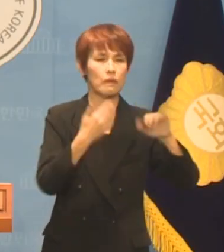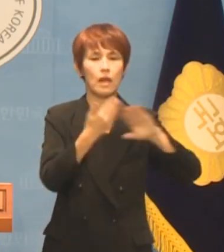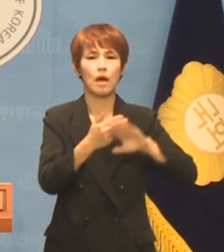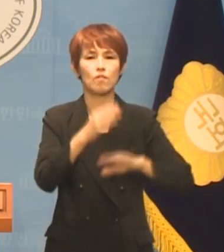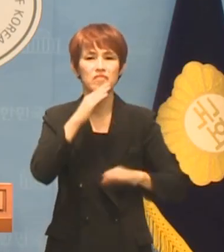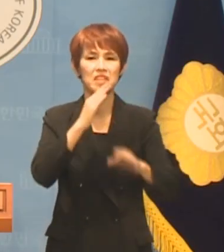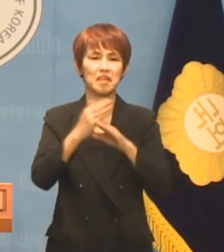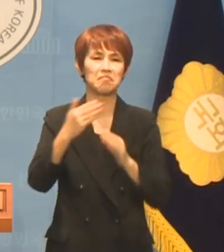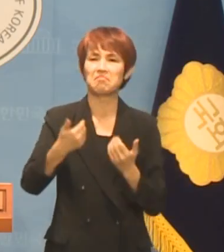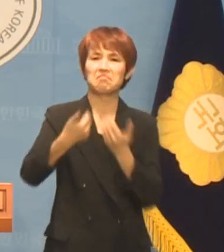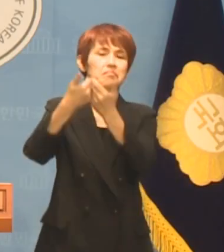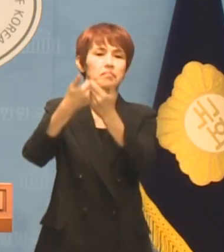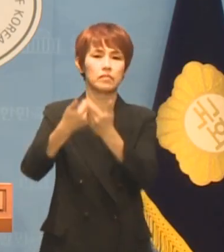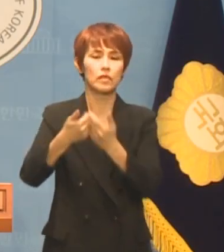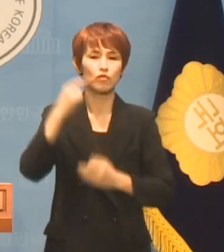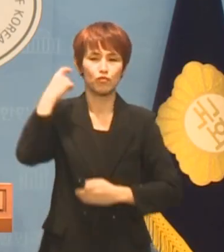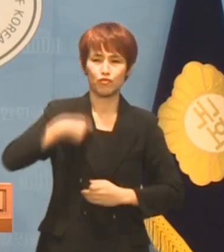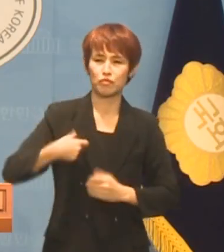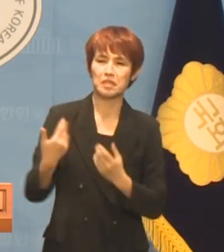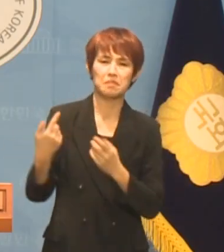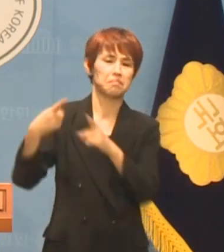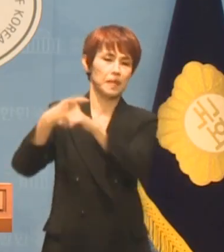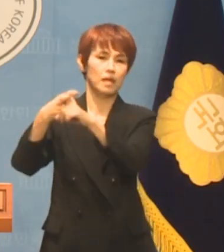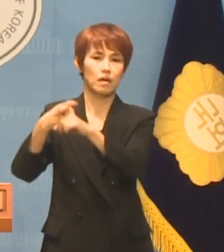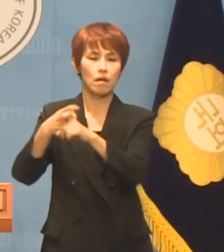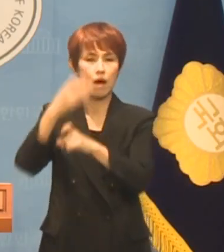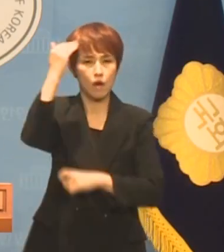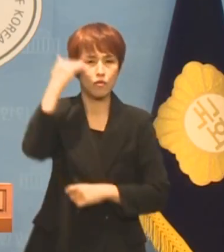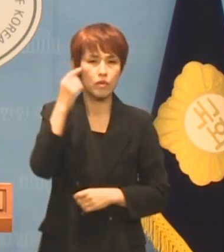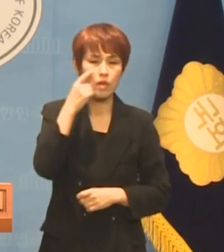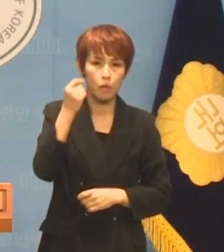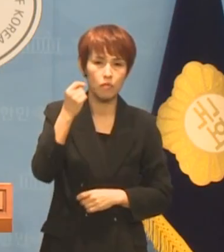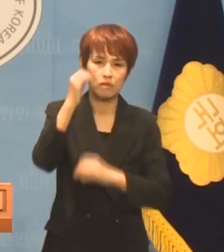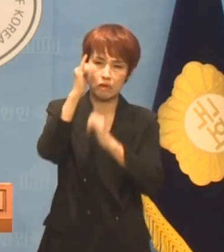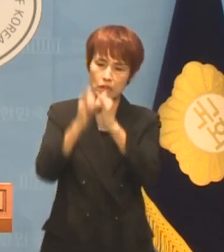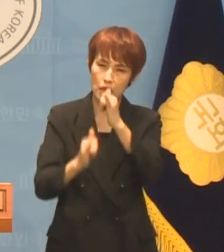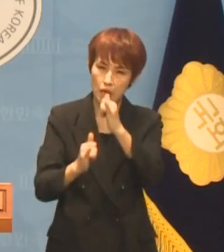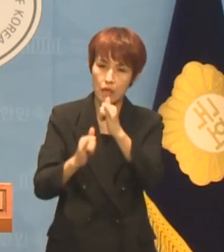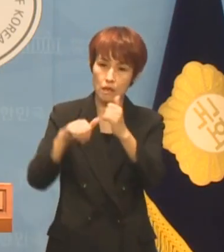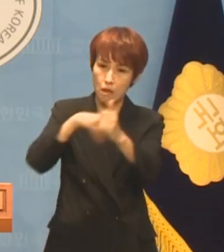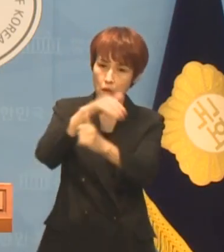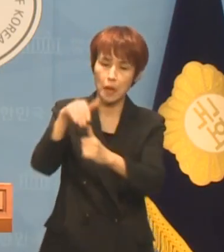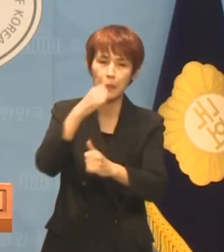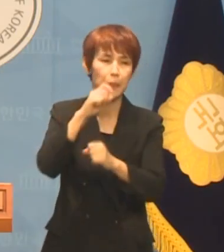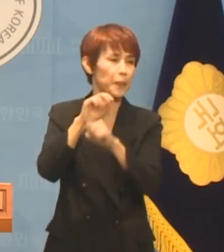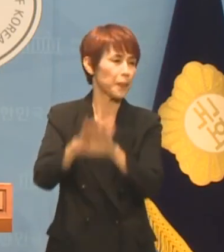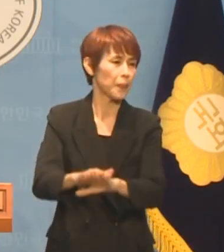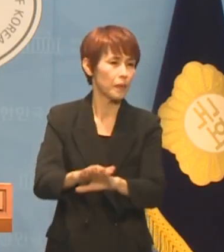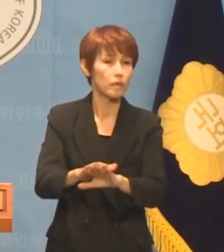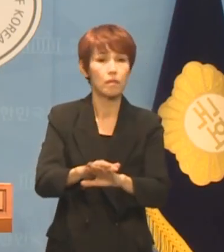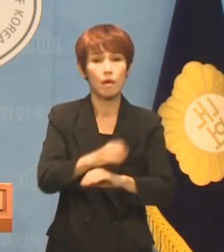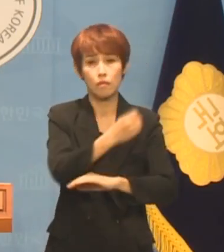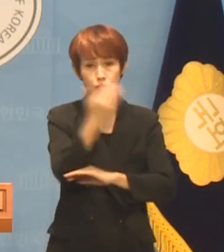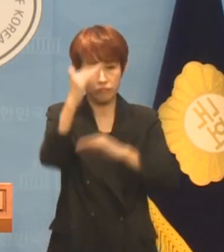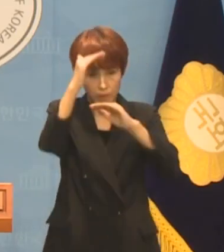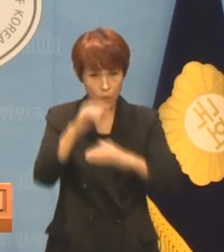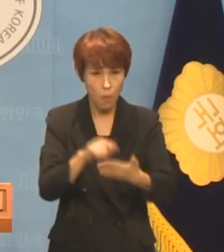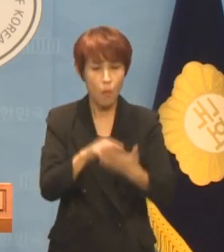공격적, 중국에 대해서는 적대적, 한국과 일본 사이의 역사적 아픔조차도 묻어버리려 했다고 말하고